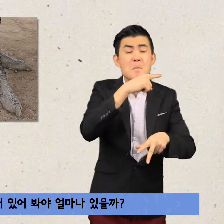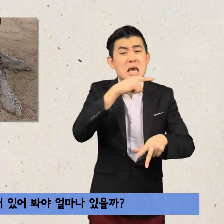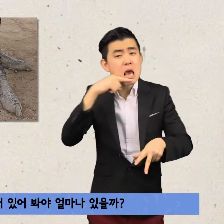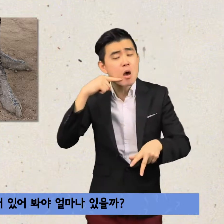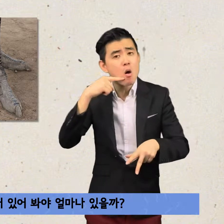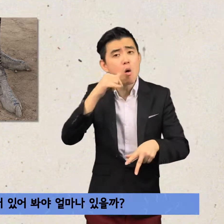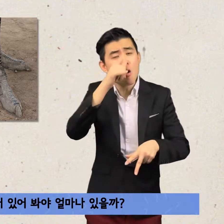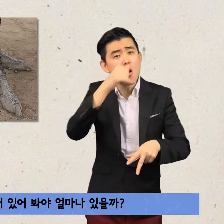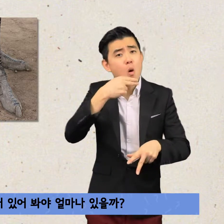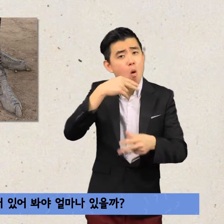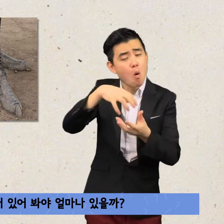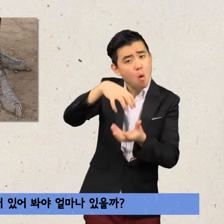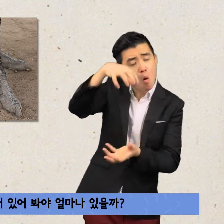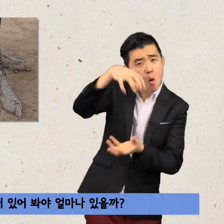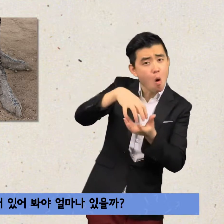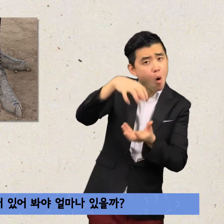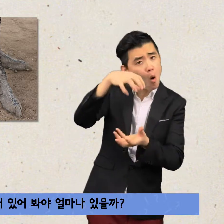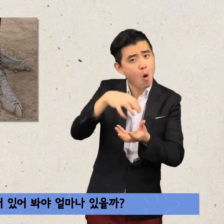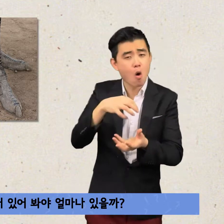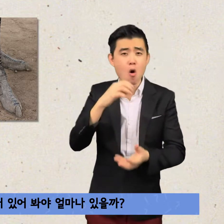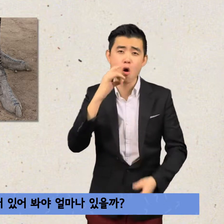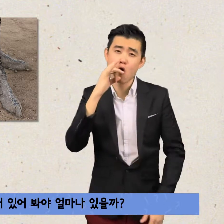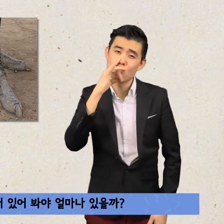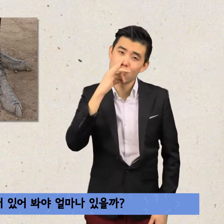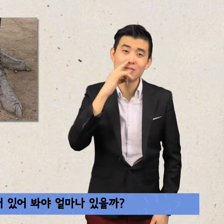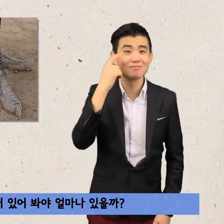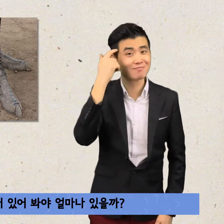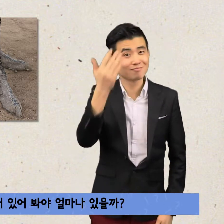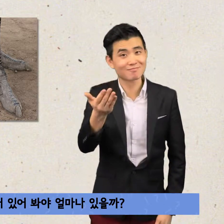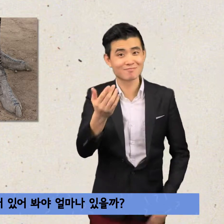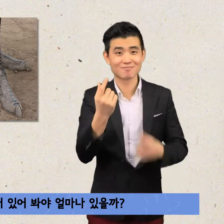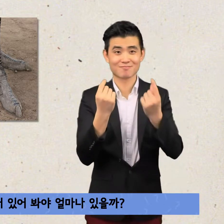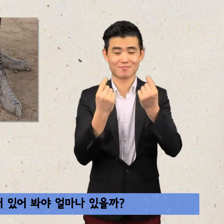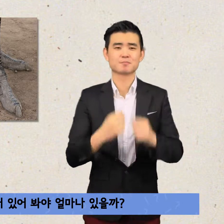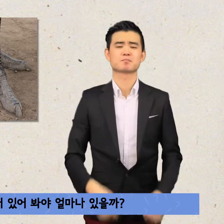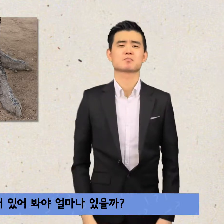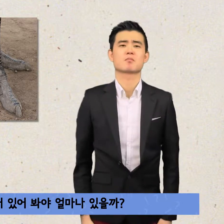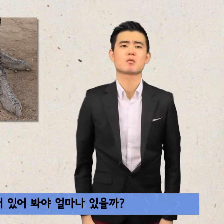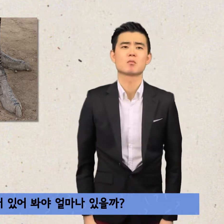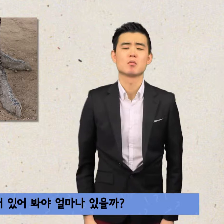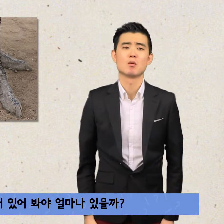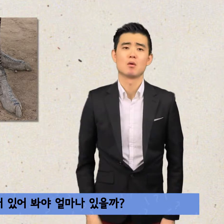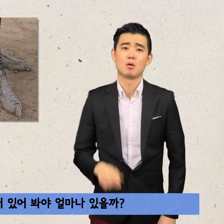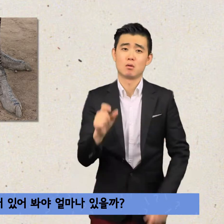그 안에 피가 들어있어 봐야 얼마나 있을까?